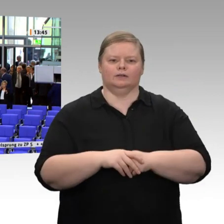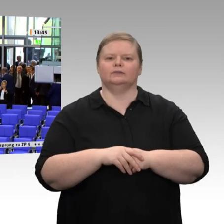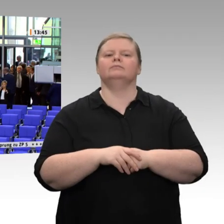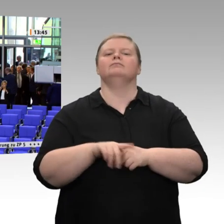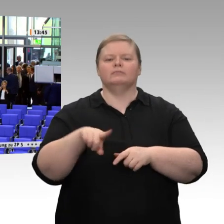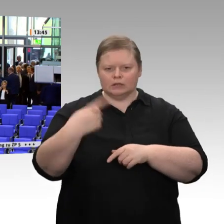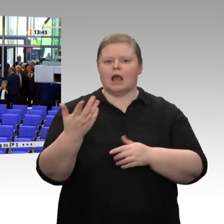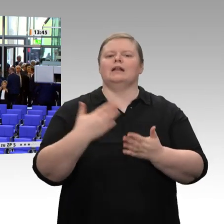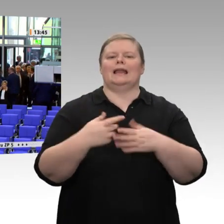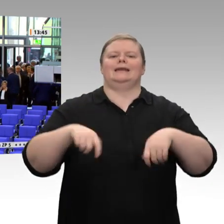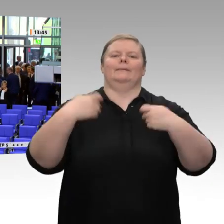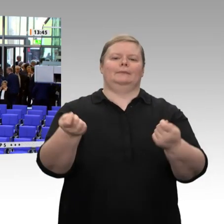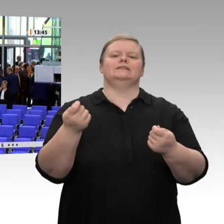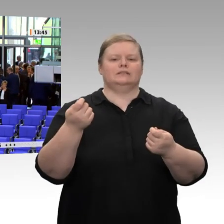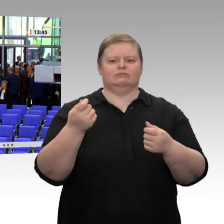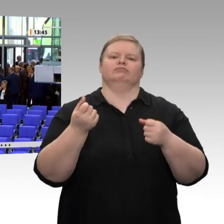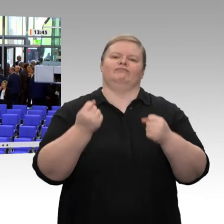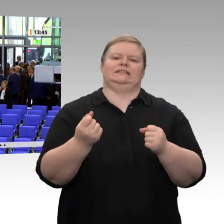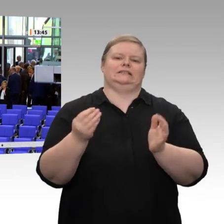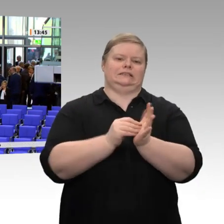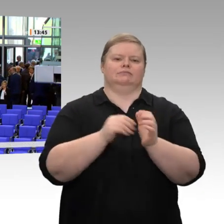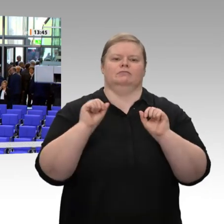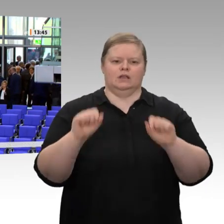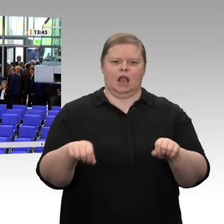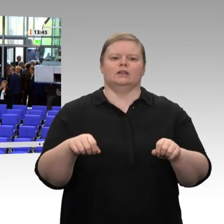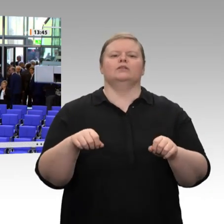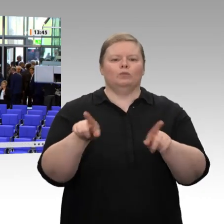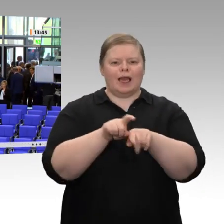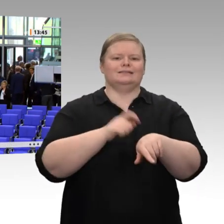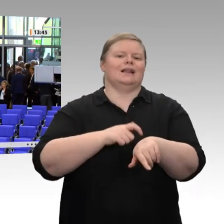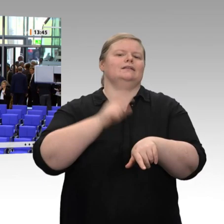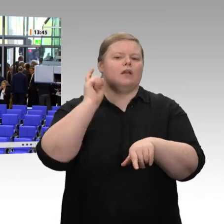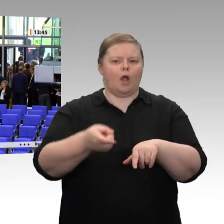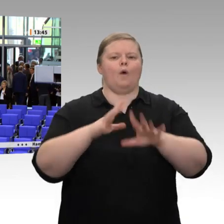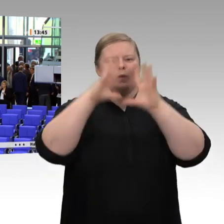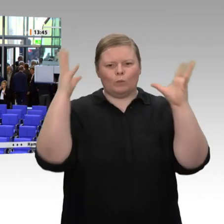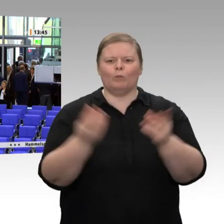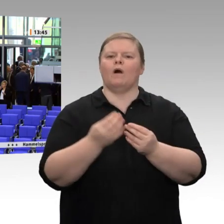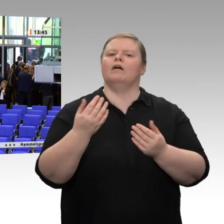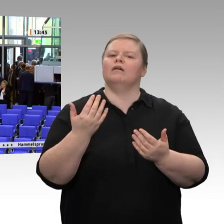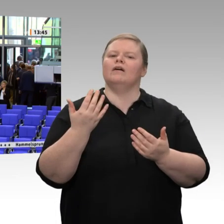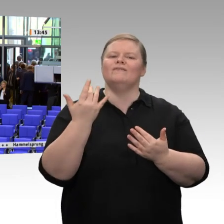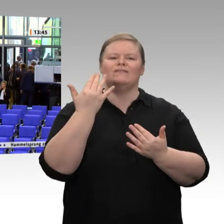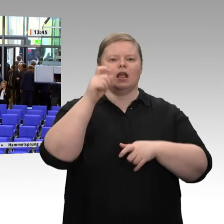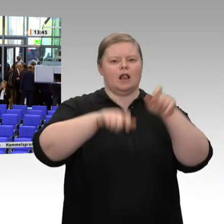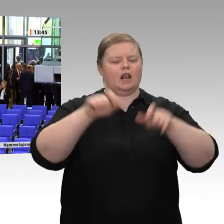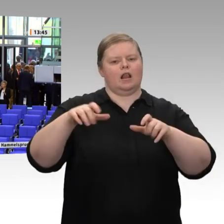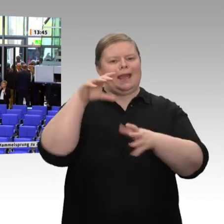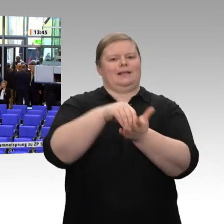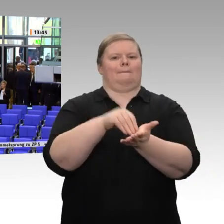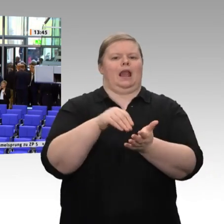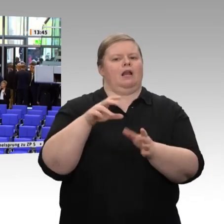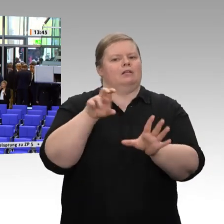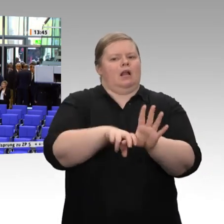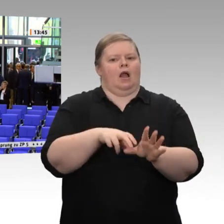es wird das Abstimmungsergebnis festgestellt und gleichzeitig die Anzahl der an der